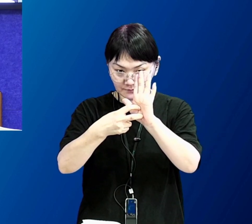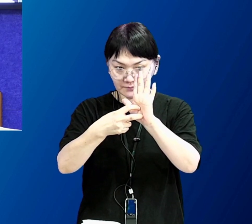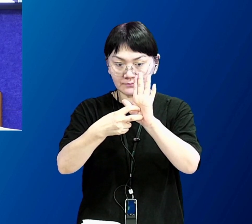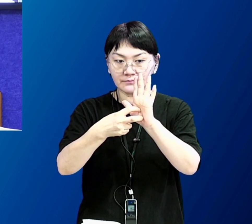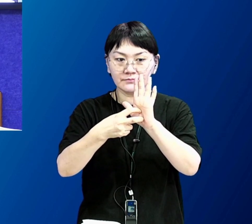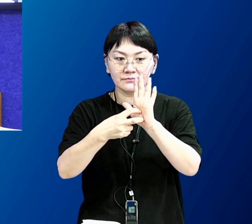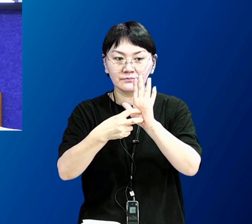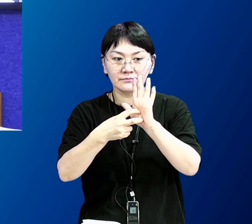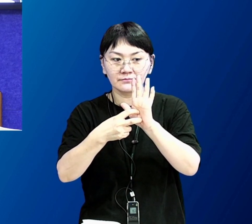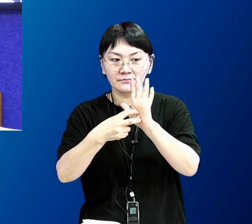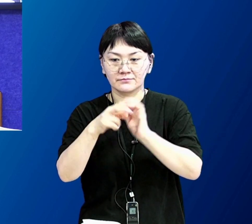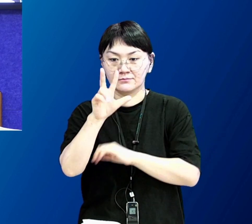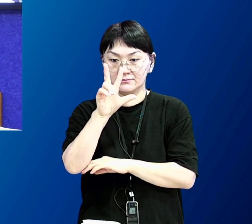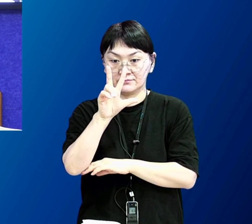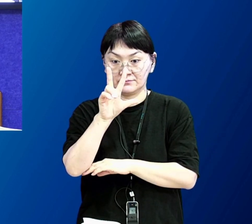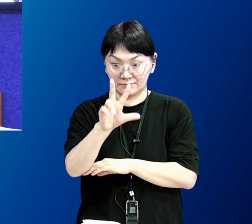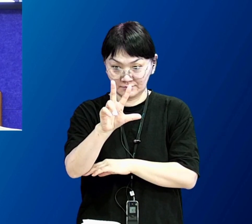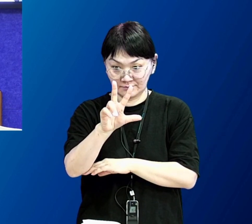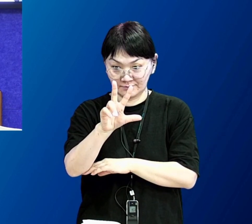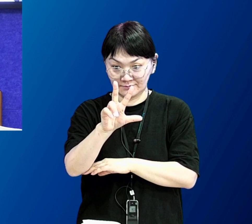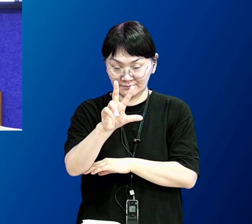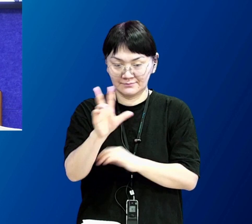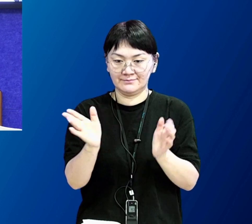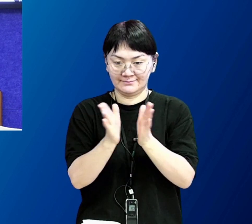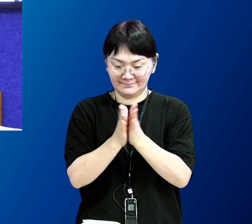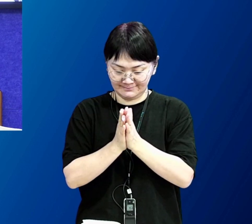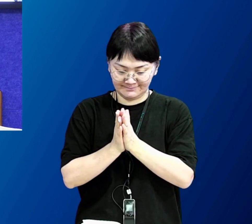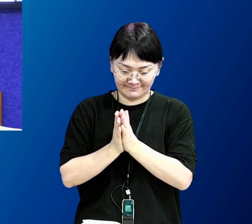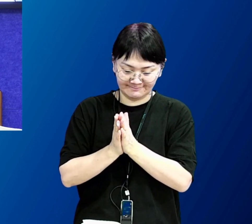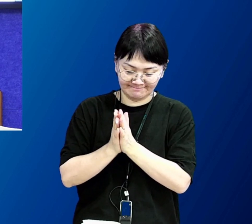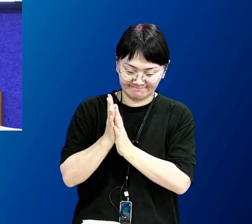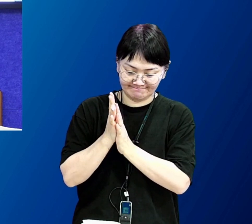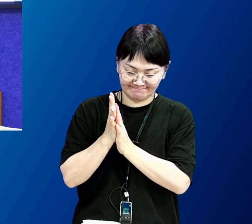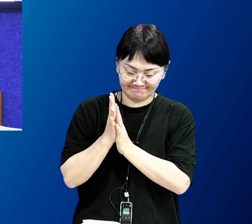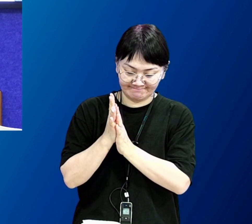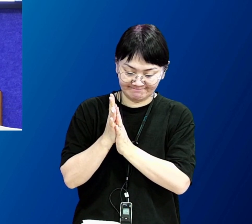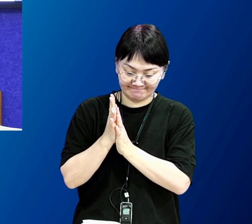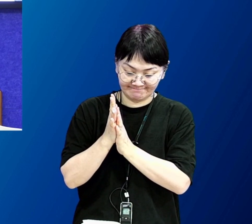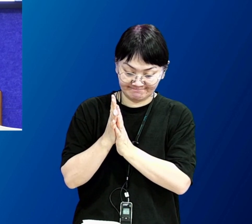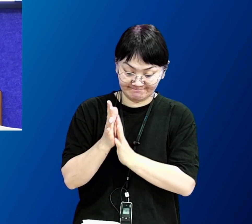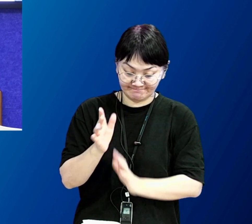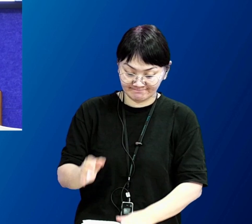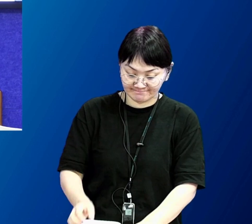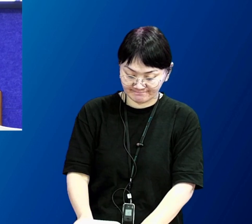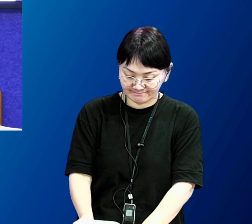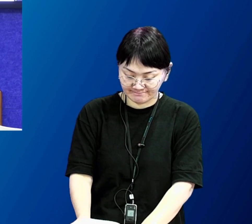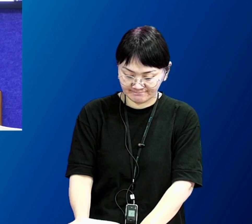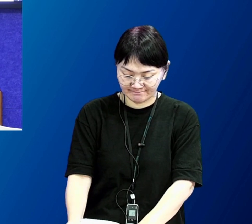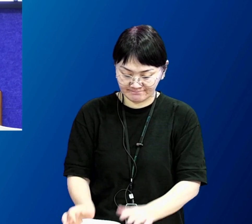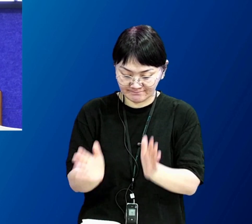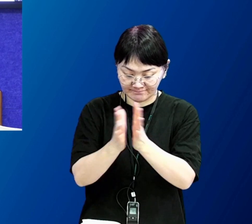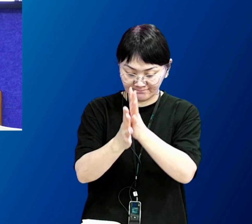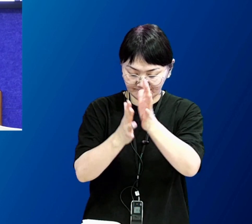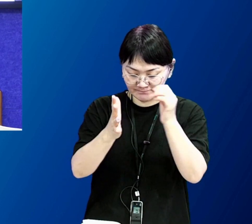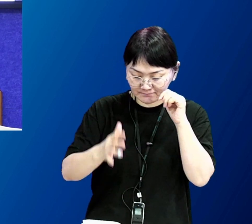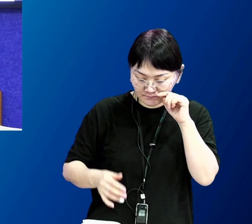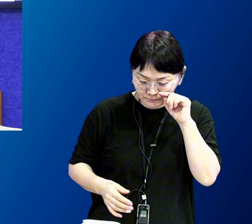3-ын 3-ыг хамтдаа олсон бол уншъя.